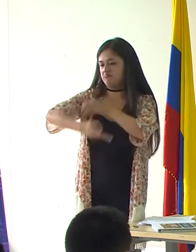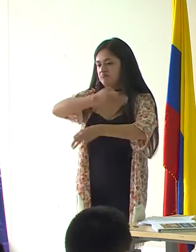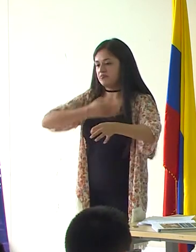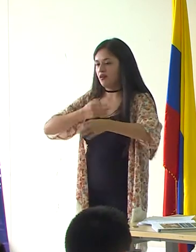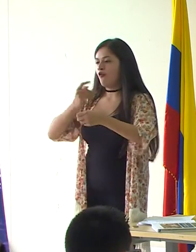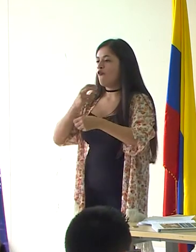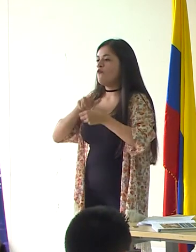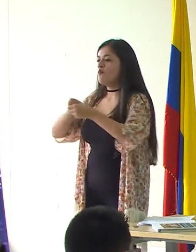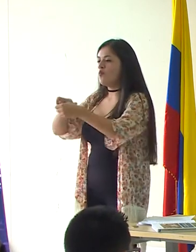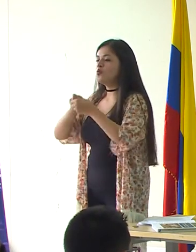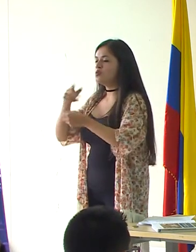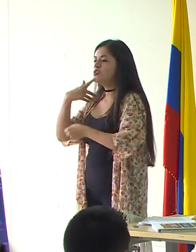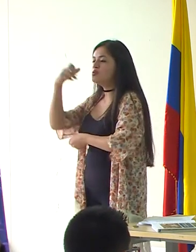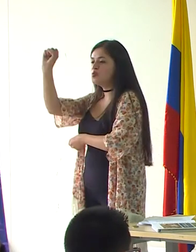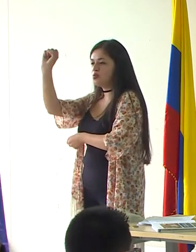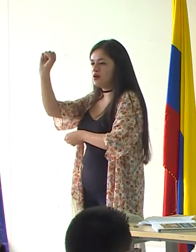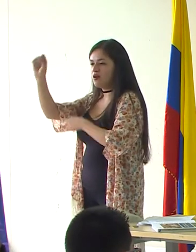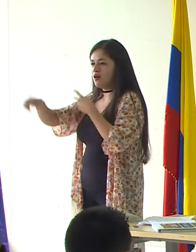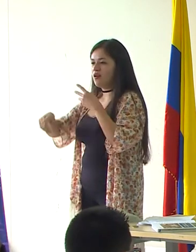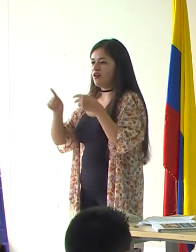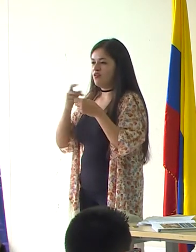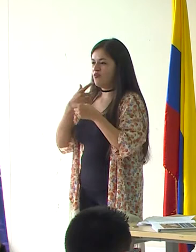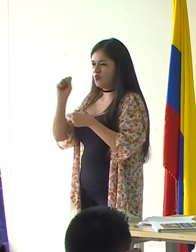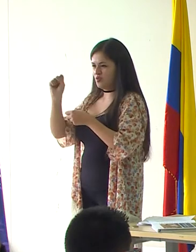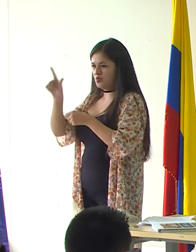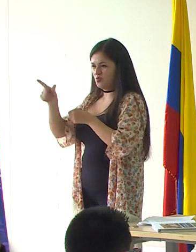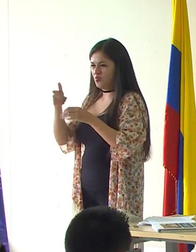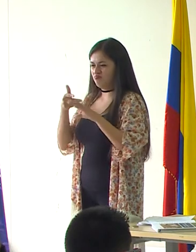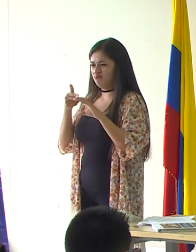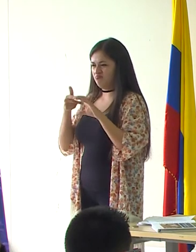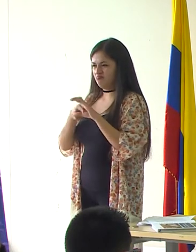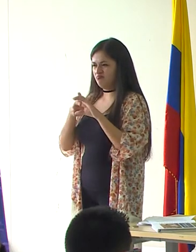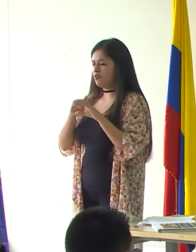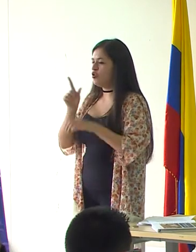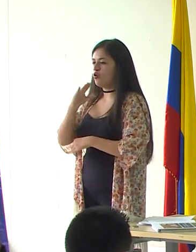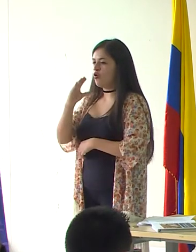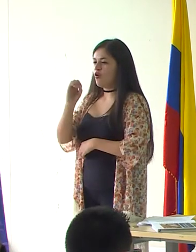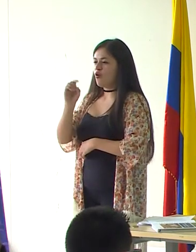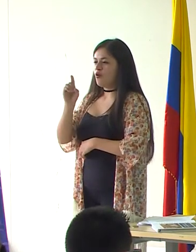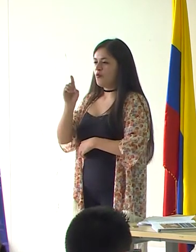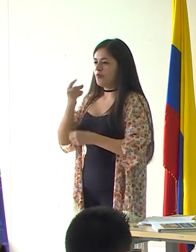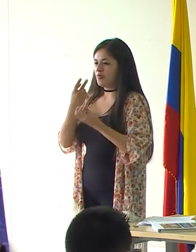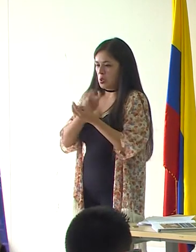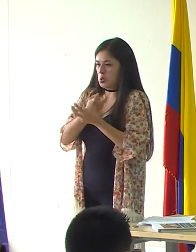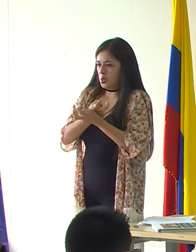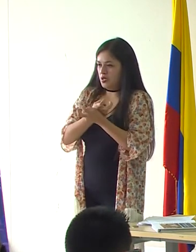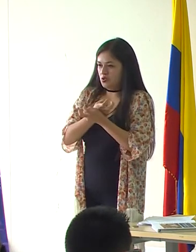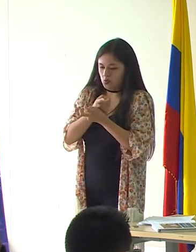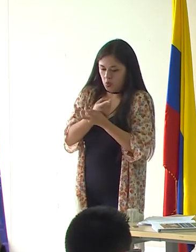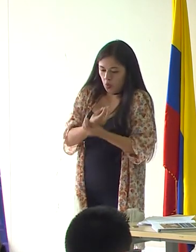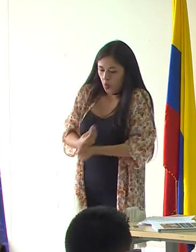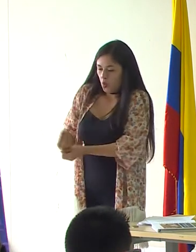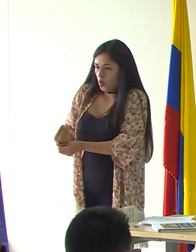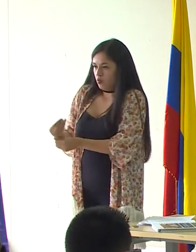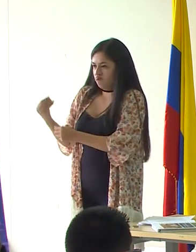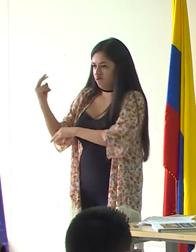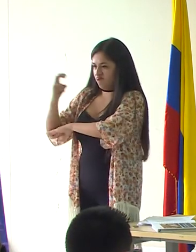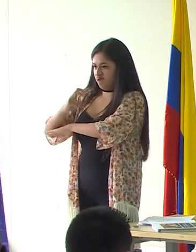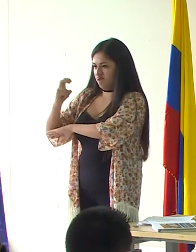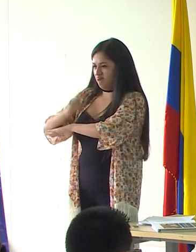luego nos reemplazaron por bushels de combustible fósil quien no lo podría recordar los rieles del tranvía y los han